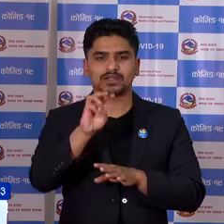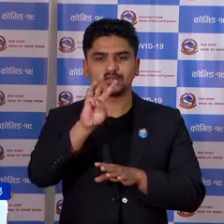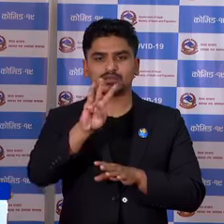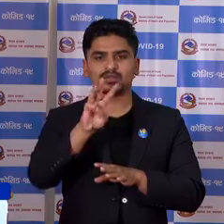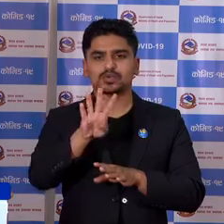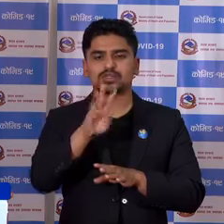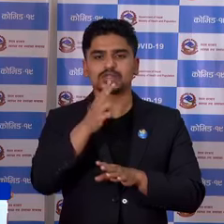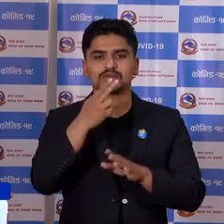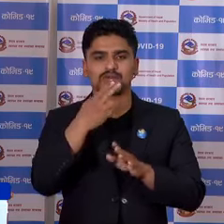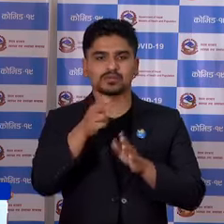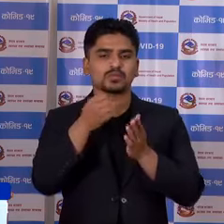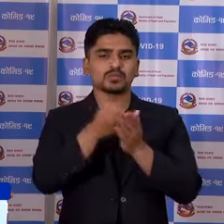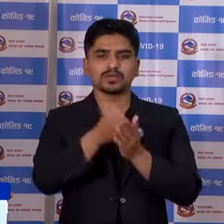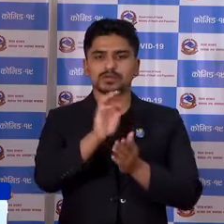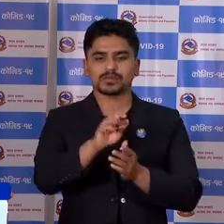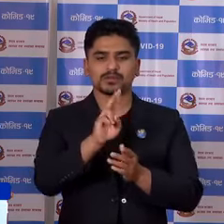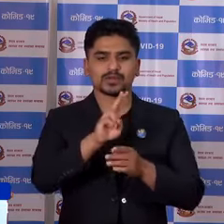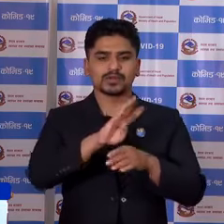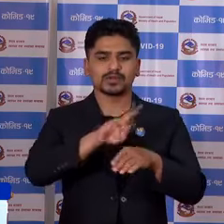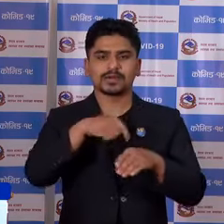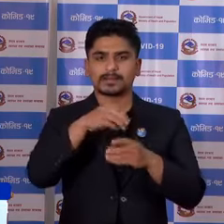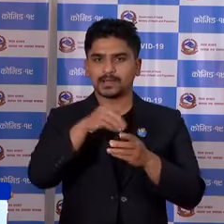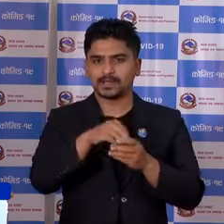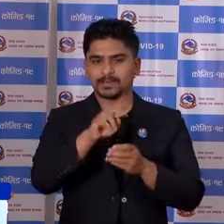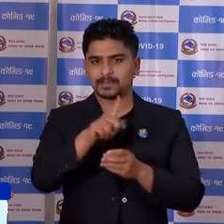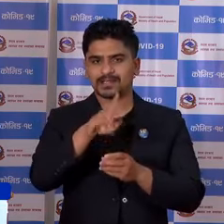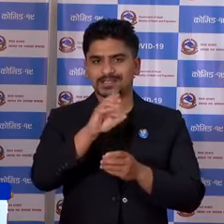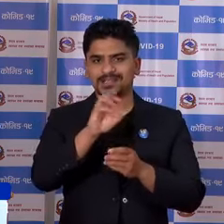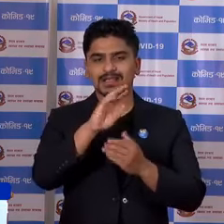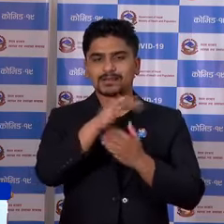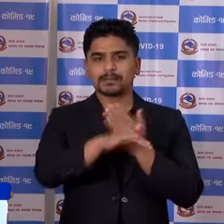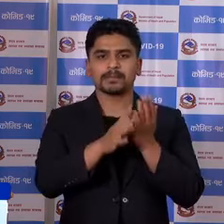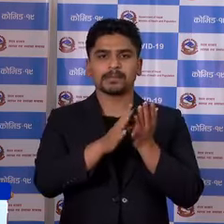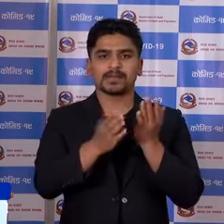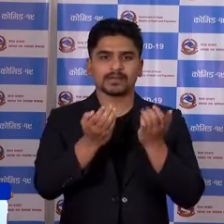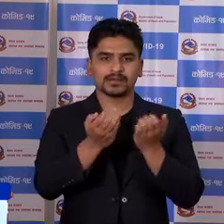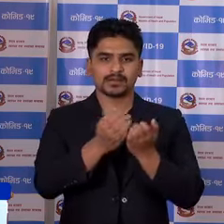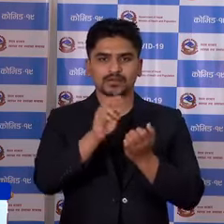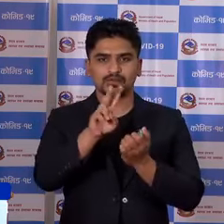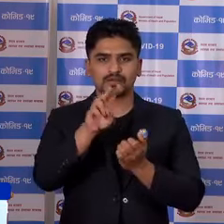1,02,034 पुगेको छ। गत 24 घण्टामा पीसीआर विधिबाट